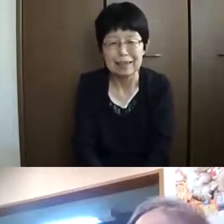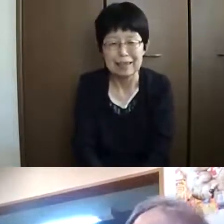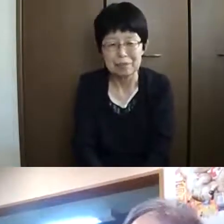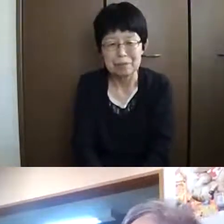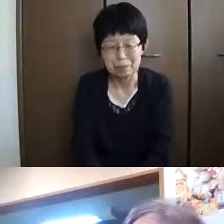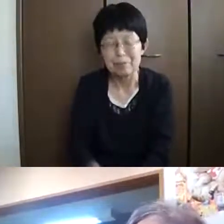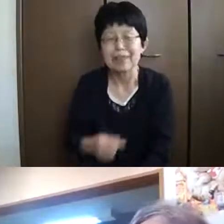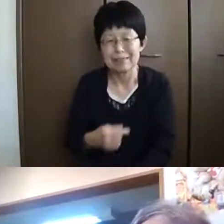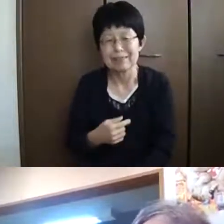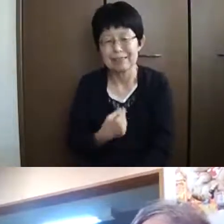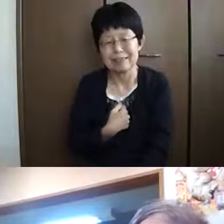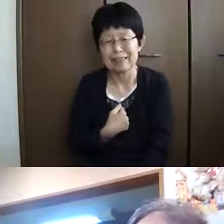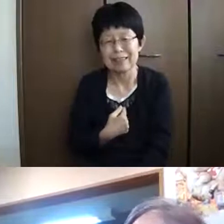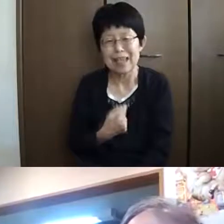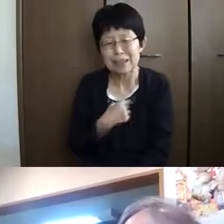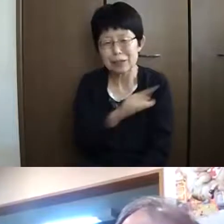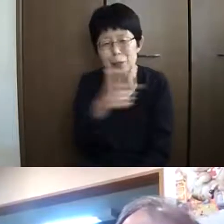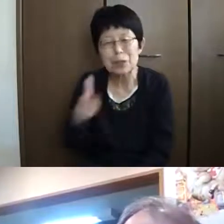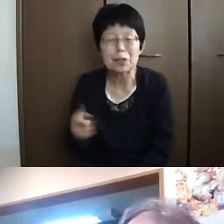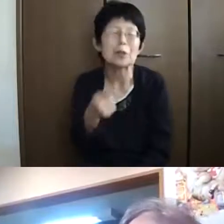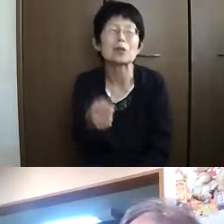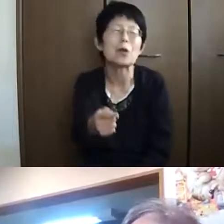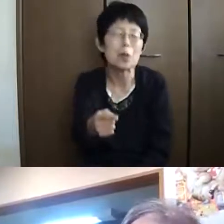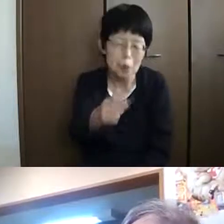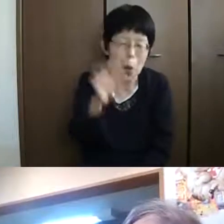いね、いろいろ持ってましたよ、タレパンダのキャラクター